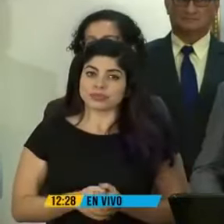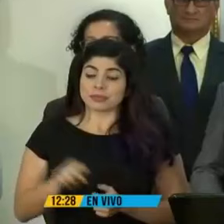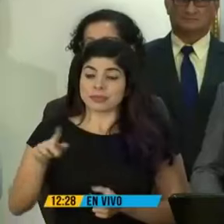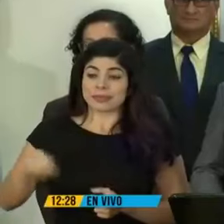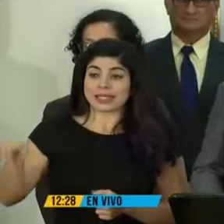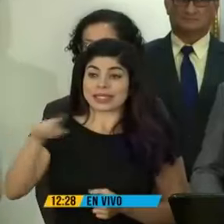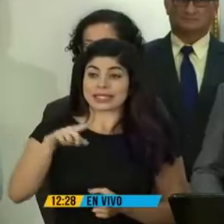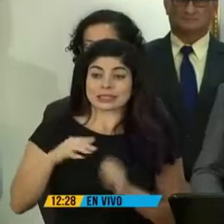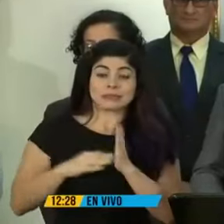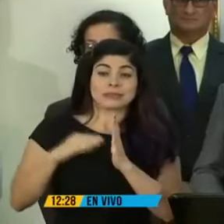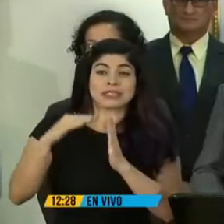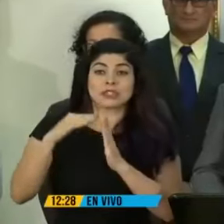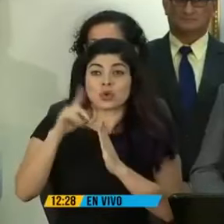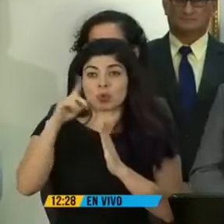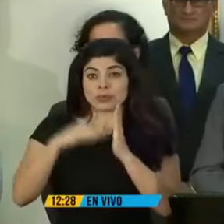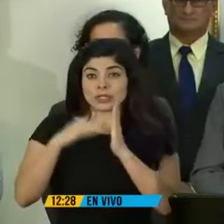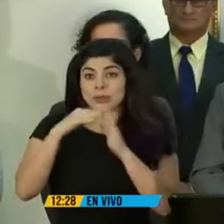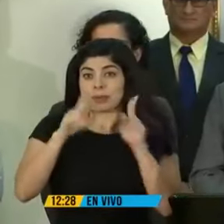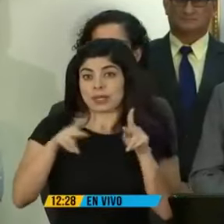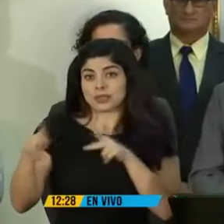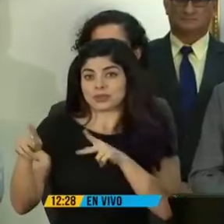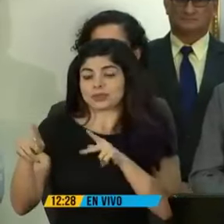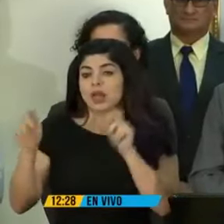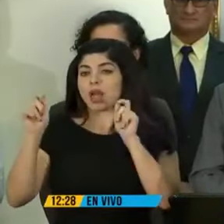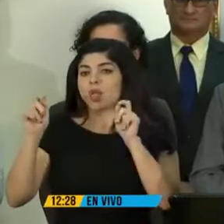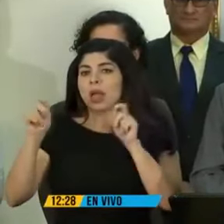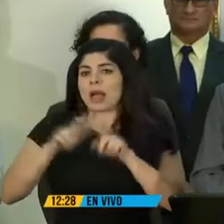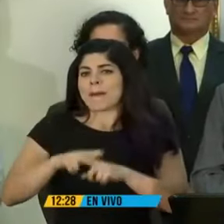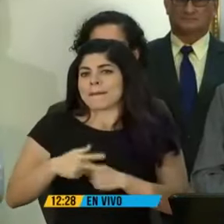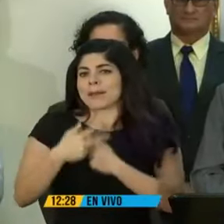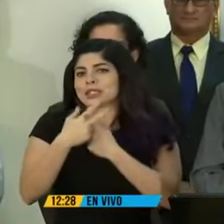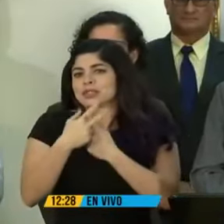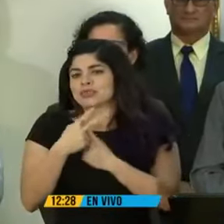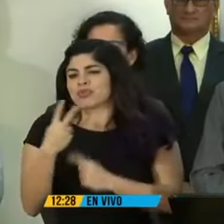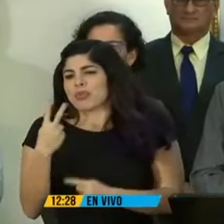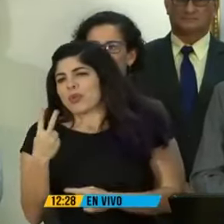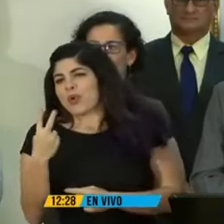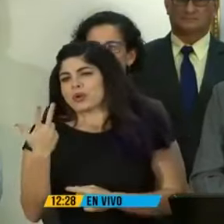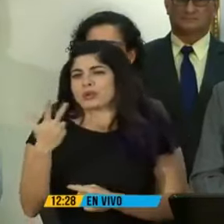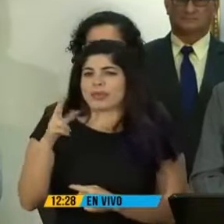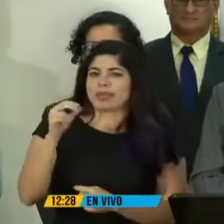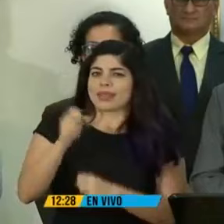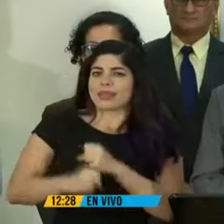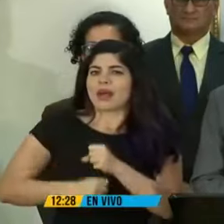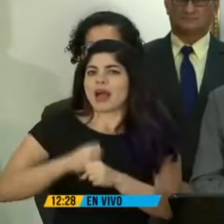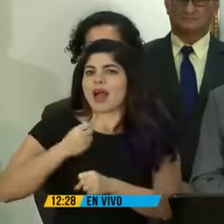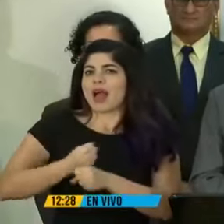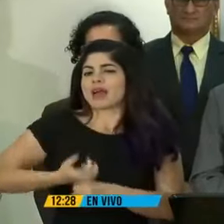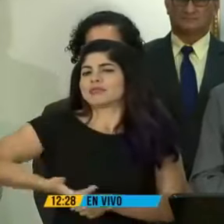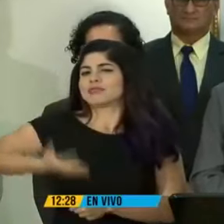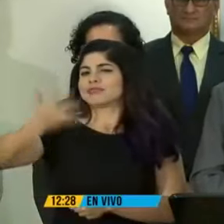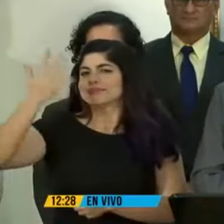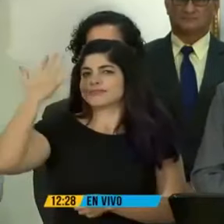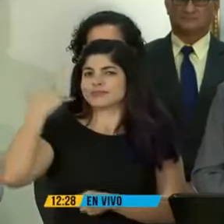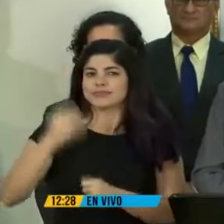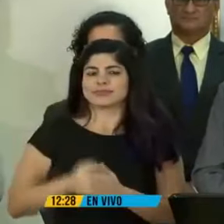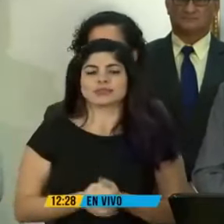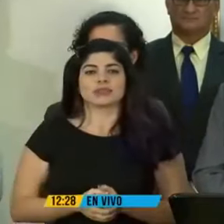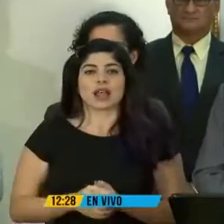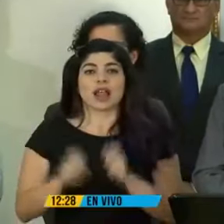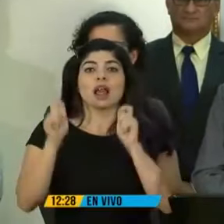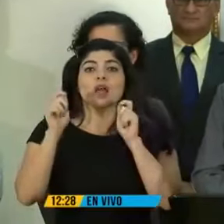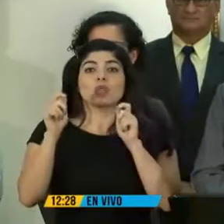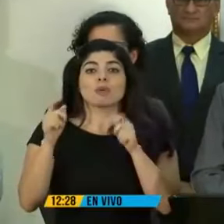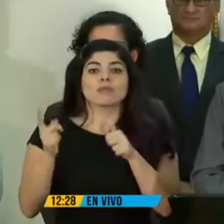millón de personas, la educación inició 2 o 3 décadas atrás, con la educación de